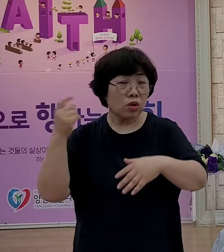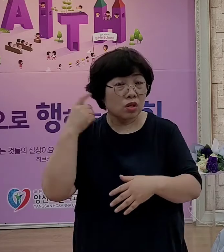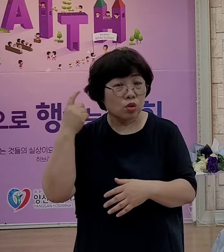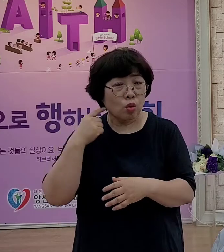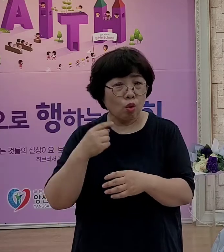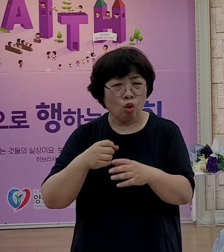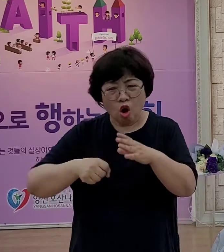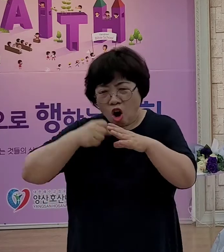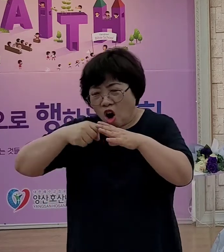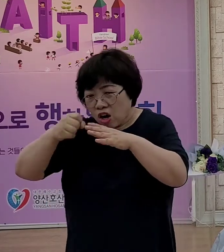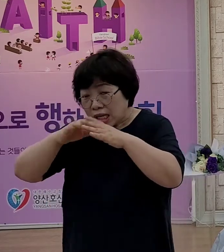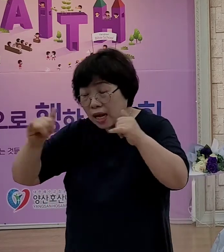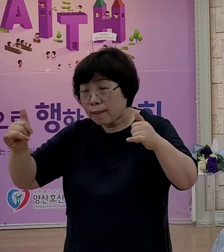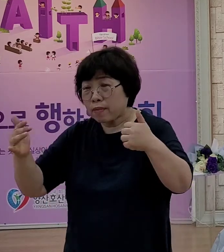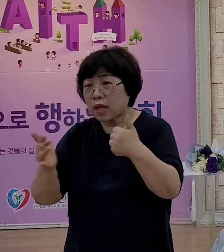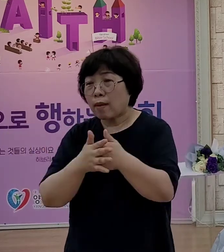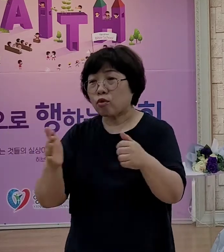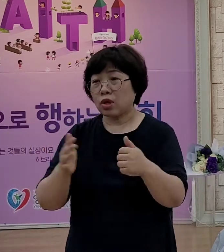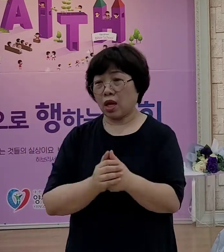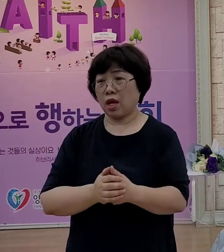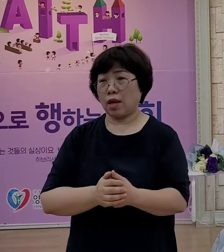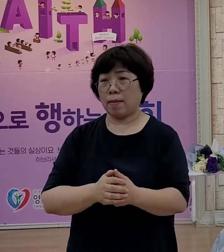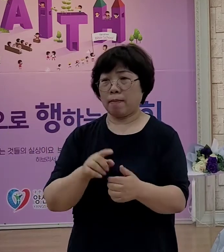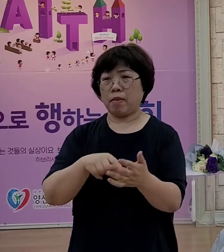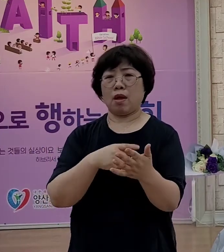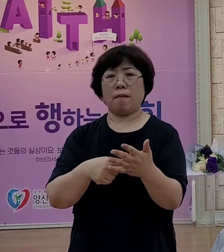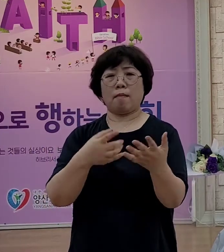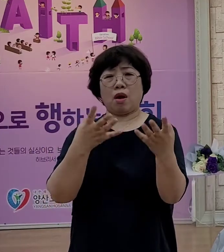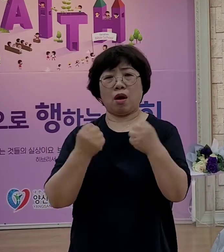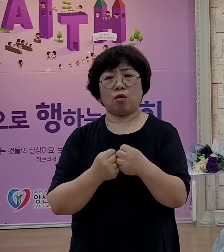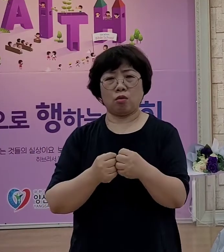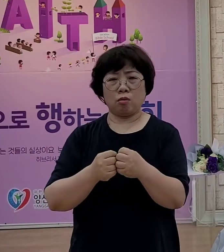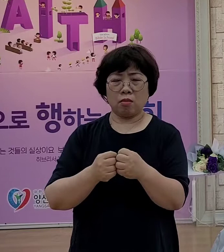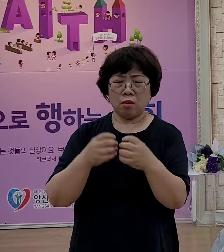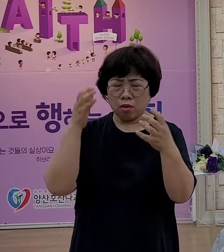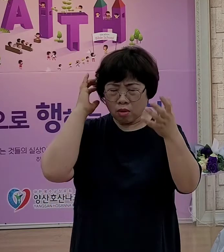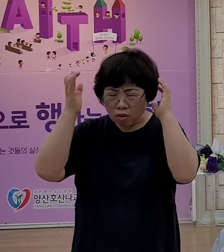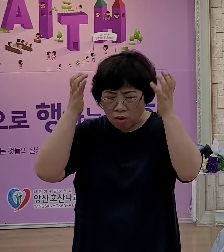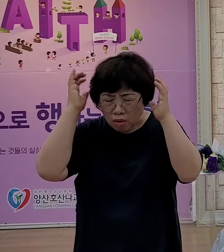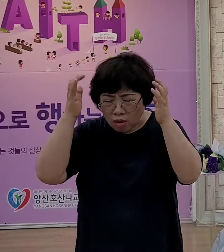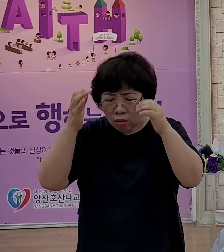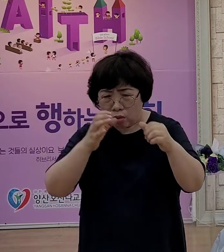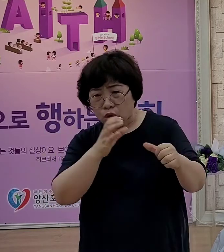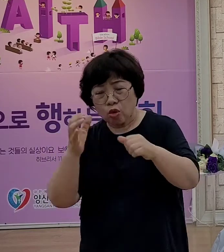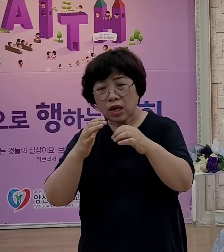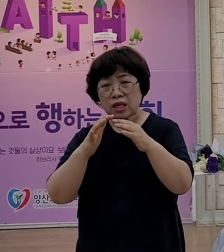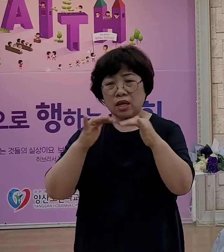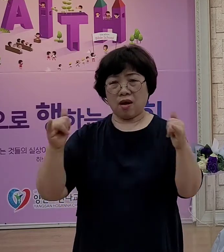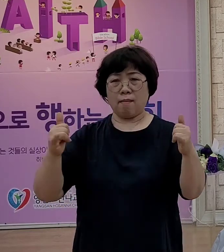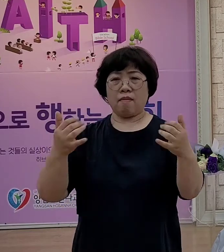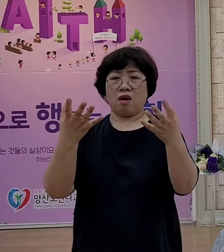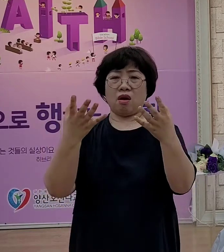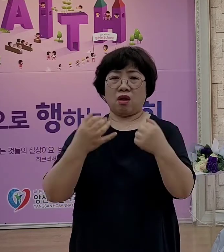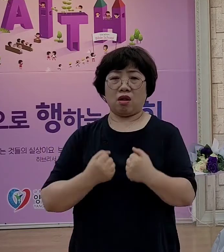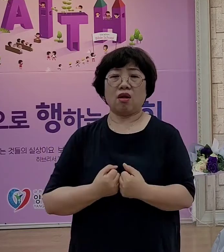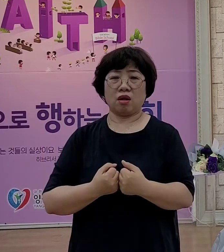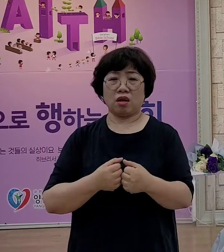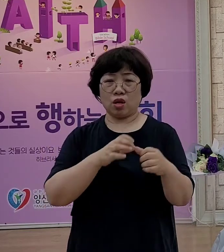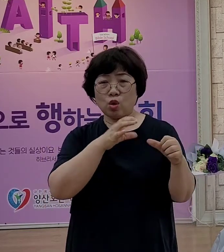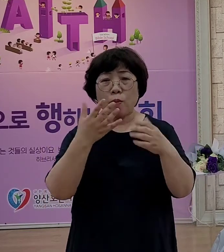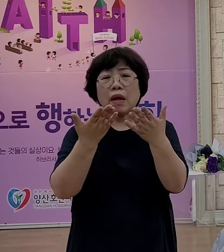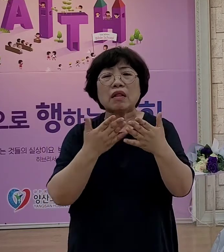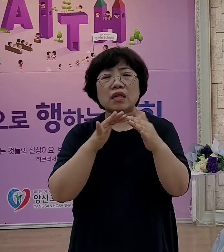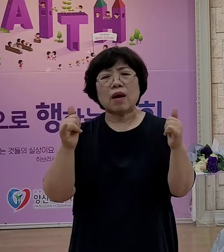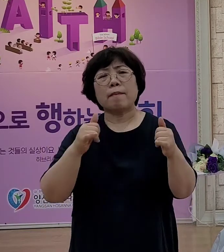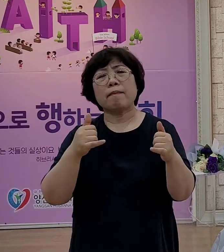때문에 얼마나 많은 사람들이 지금 이 땅에서 휘둘리고 있고 또 이용당하고 있는가라는 이것을